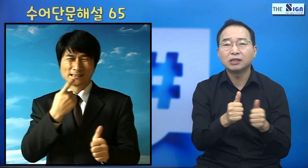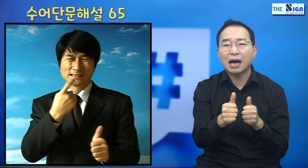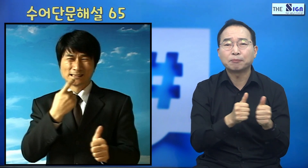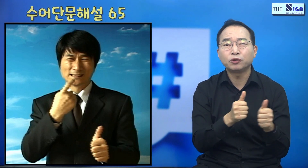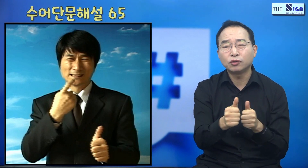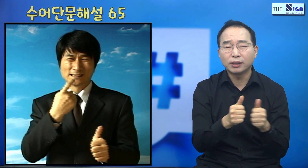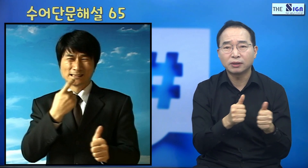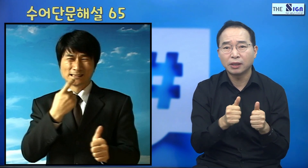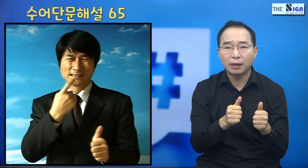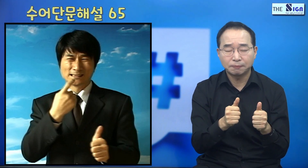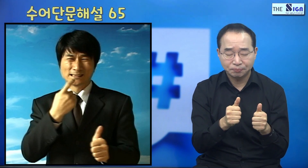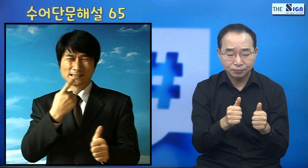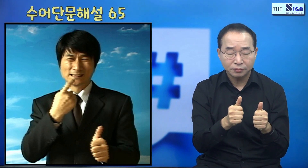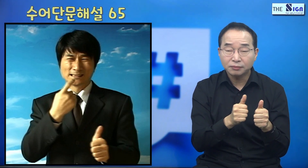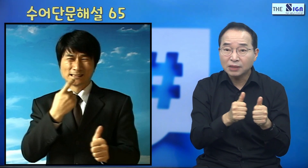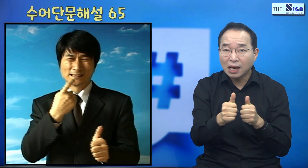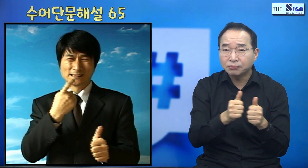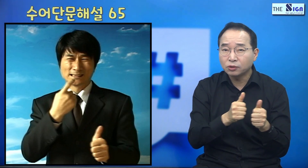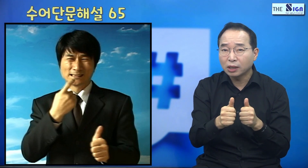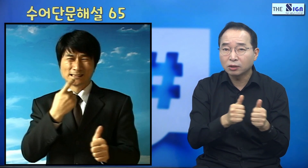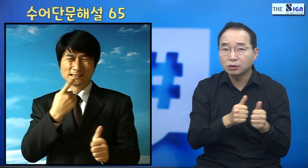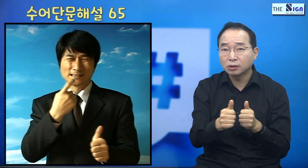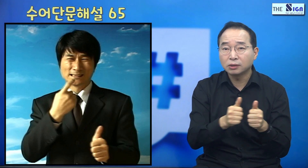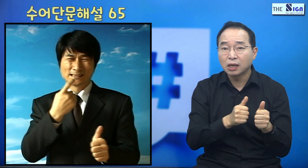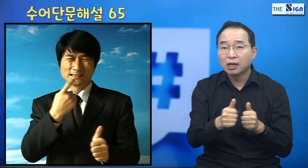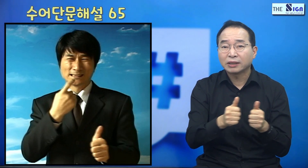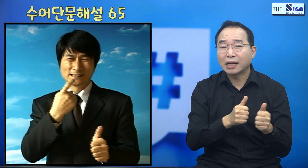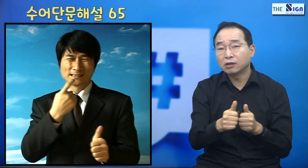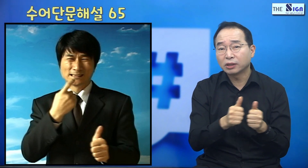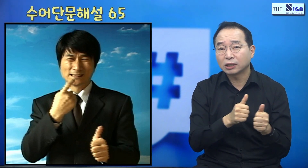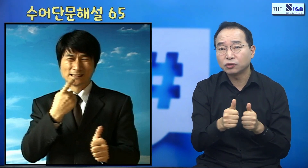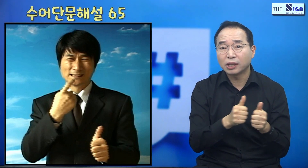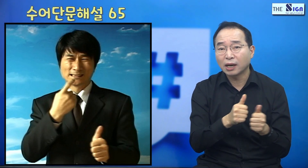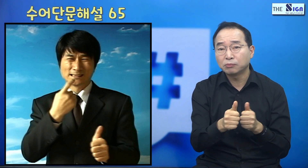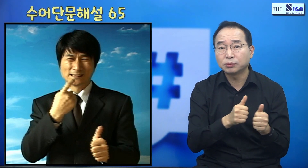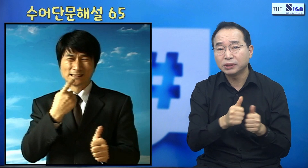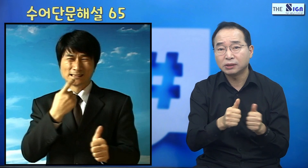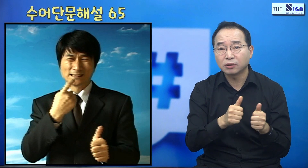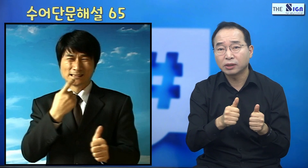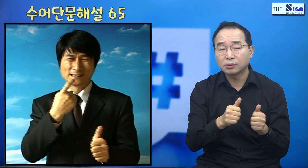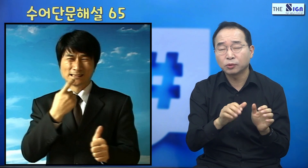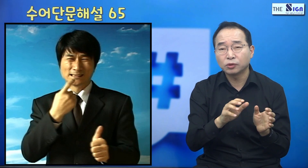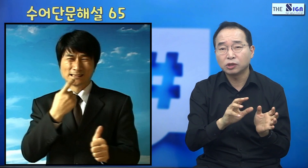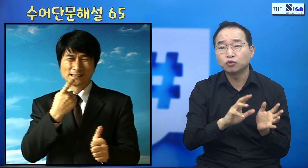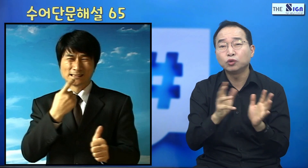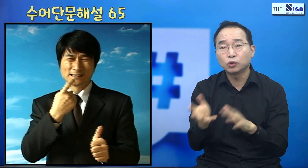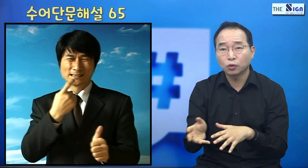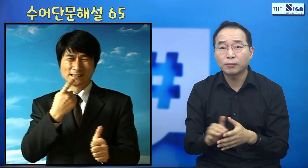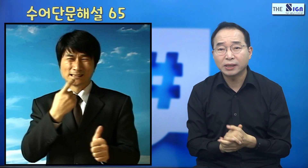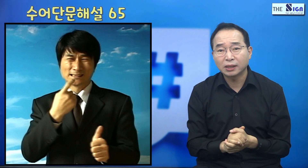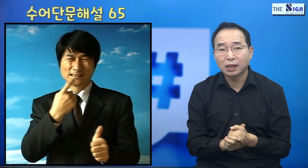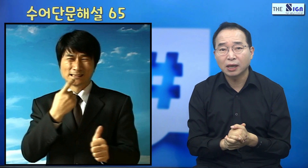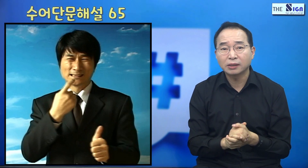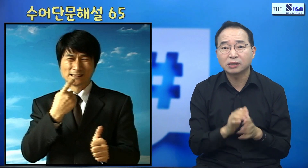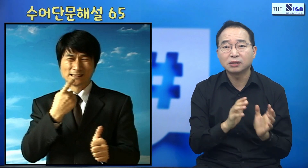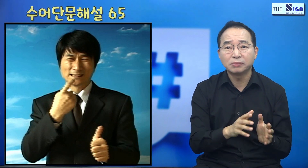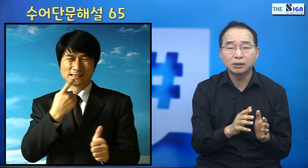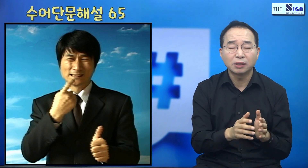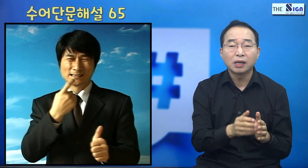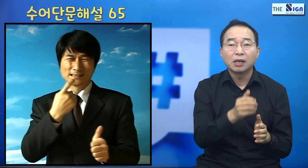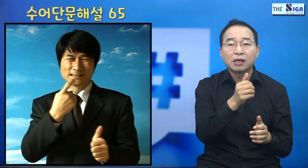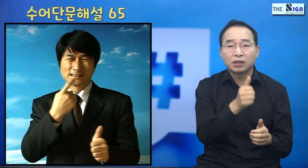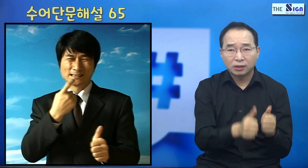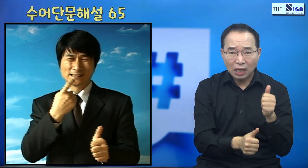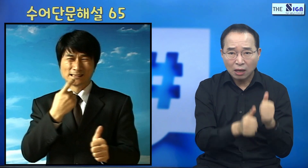할 때는 앞뒤로 했는데, 앞뒤로 하는 건 이제 달려가다 뛰다라는 부분이 있어가지고 보통 이제 운동 쪽으로 많이 하다가,